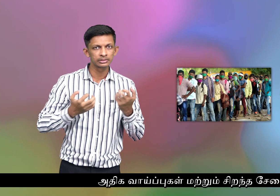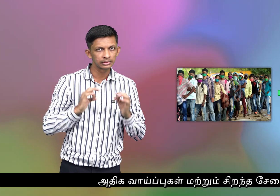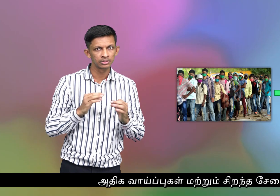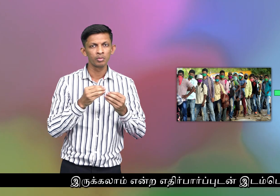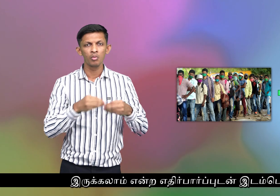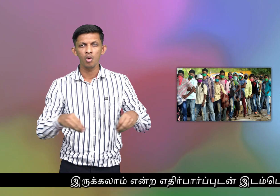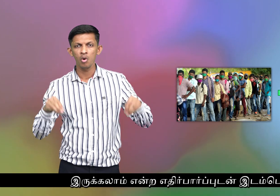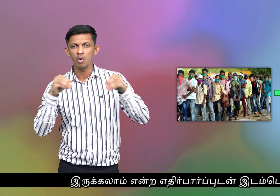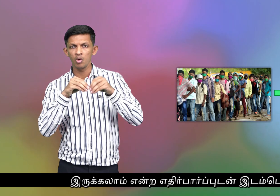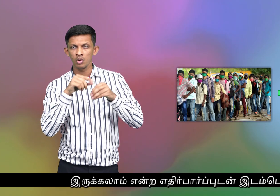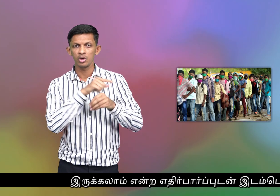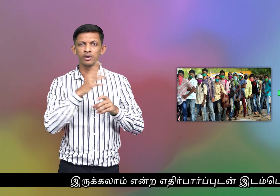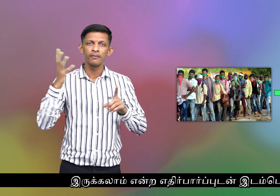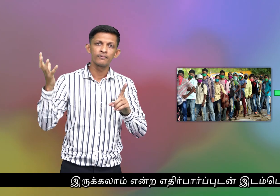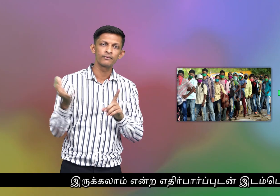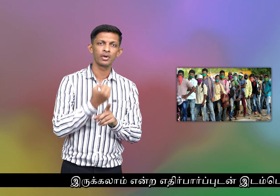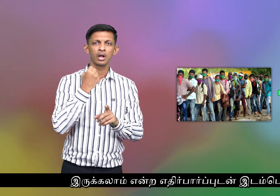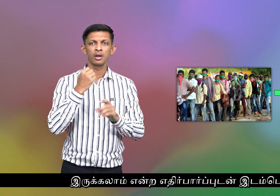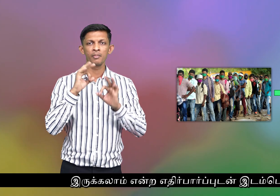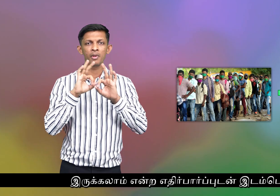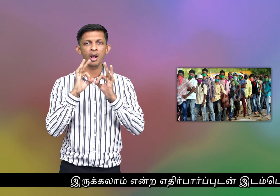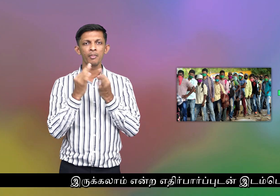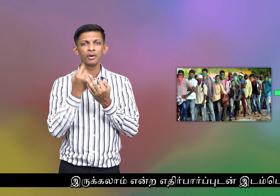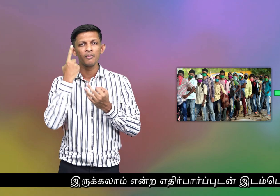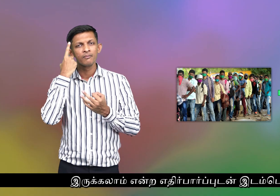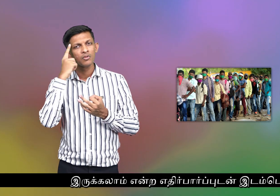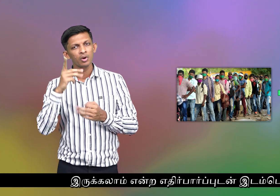சேவைகளாக இருக்கலாம் என்ற எதிர்பார்ப்புடன் இடம்பெயர்கின்றனர்.